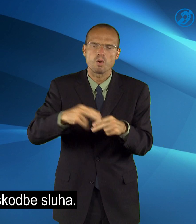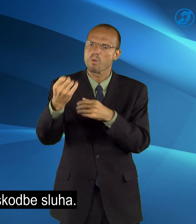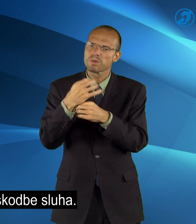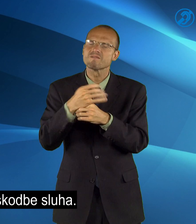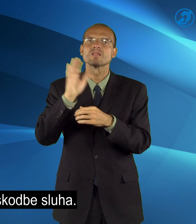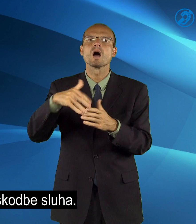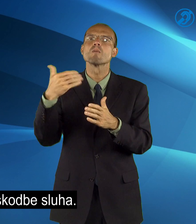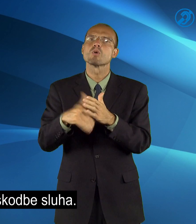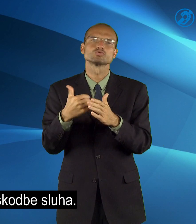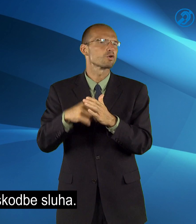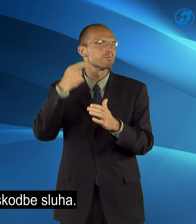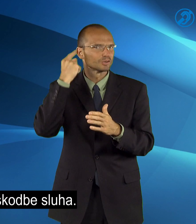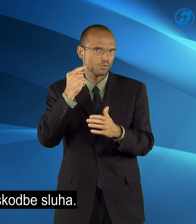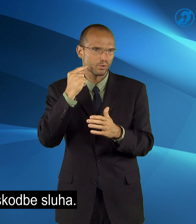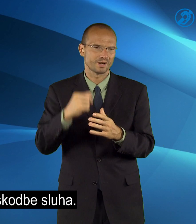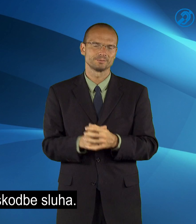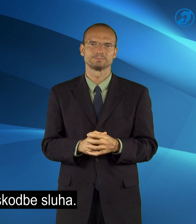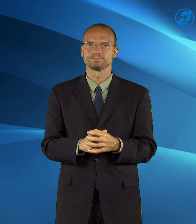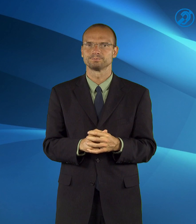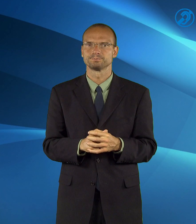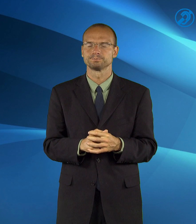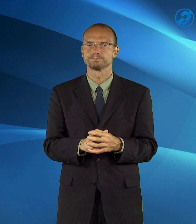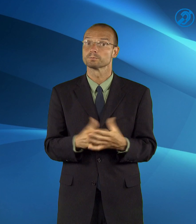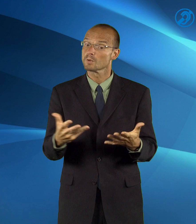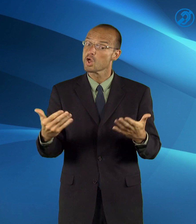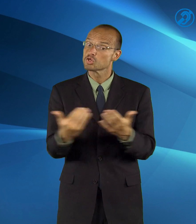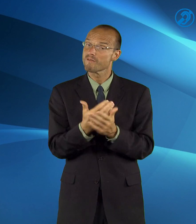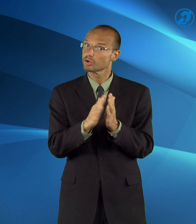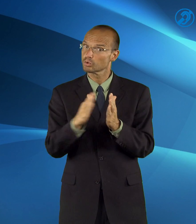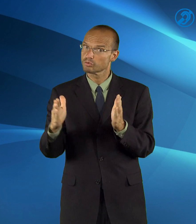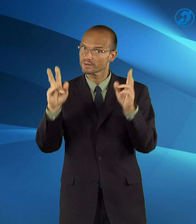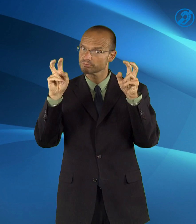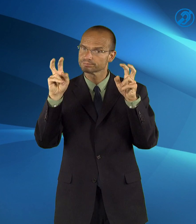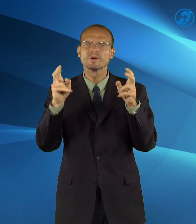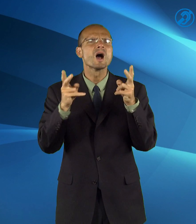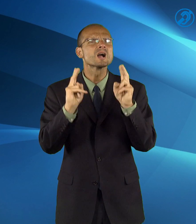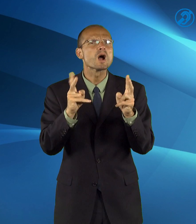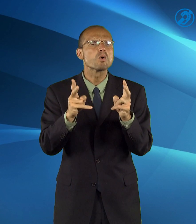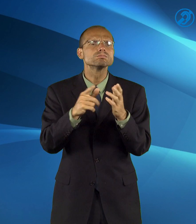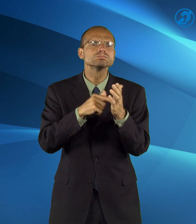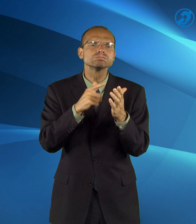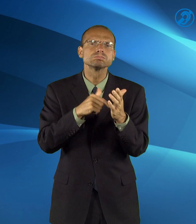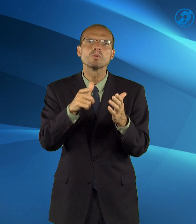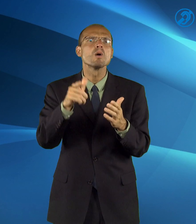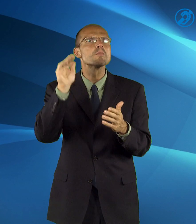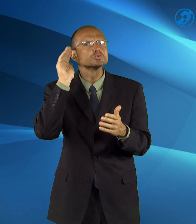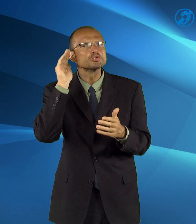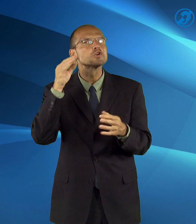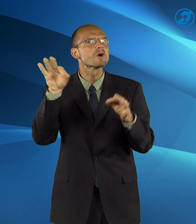Nova zloženka Kako pogosto poslušaš glasbo in